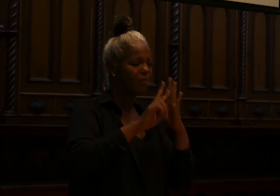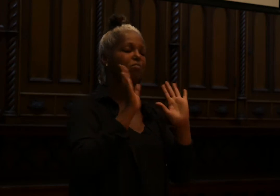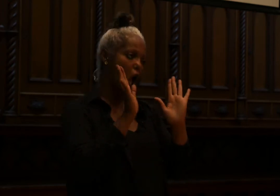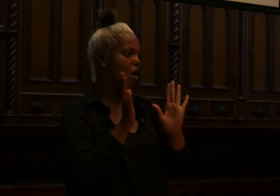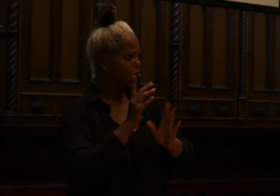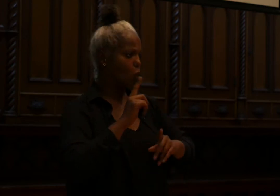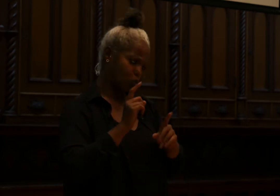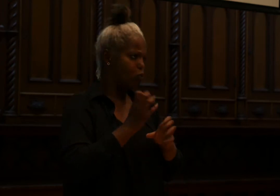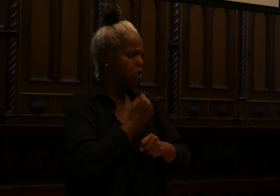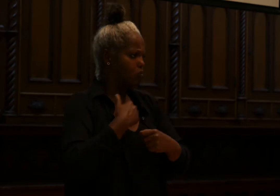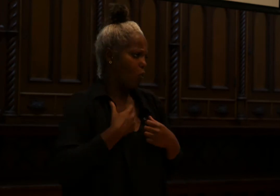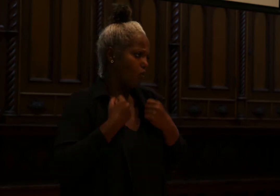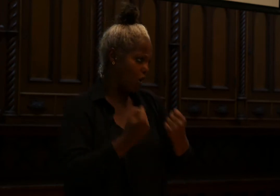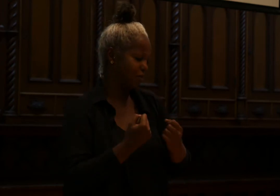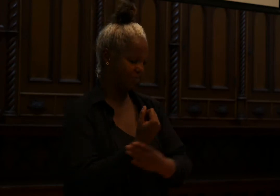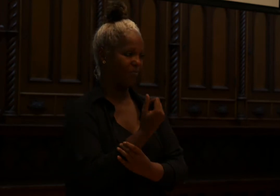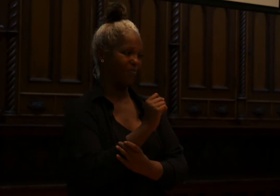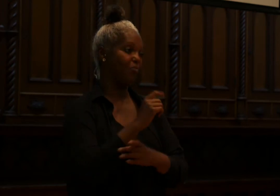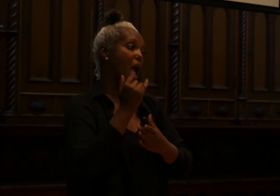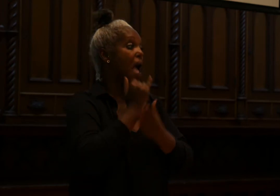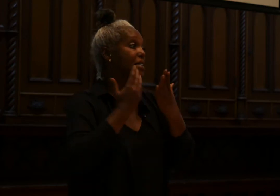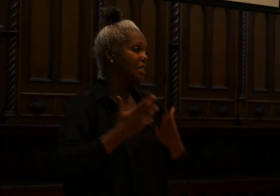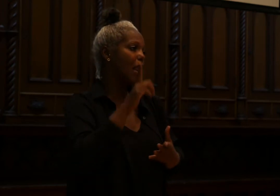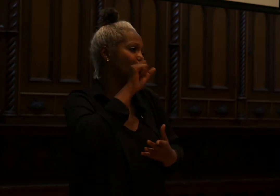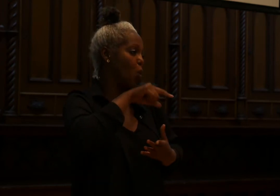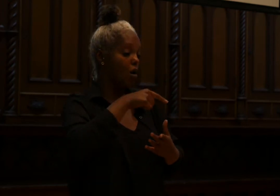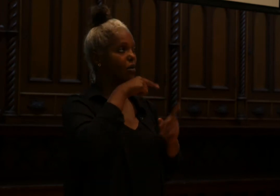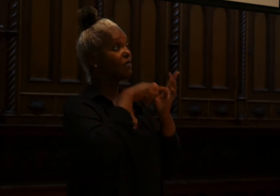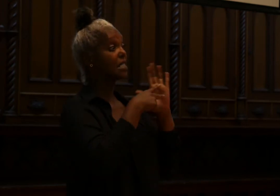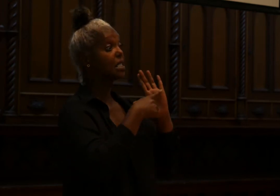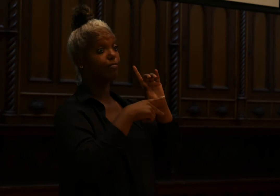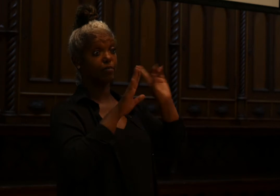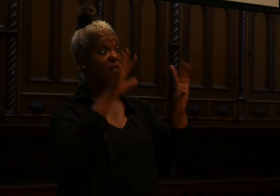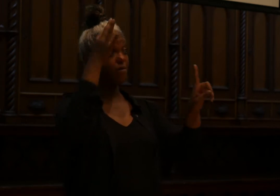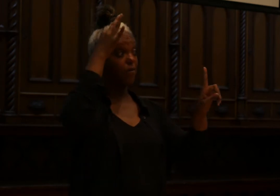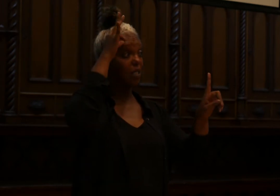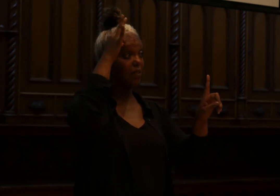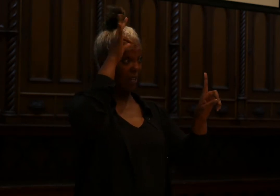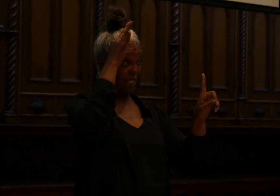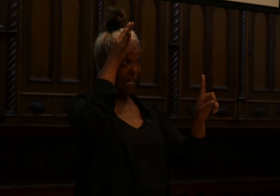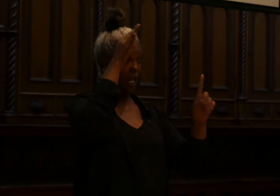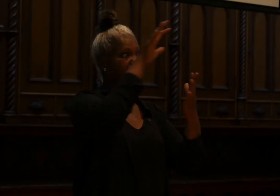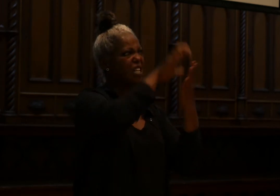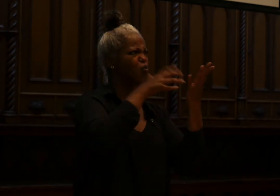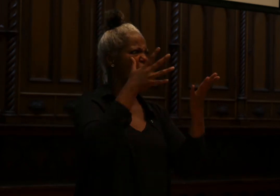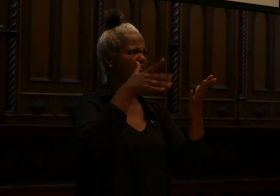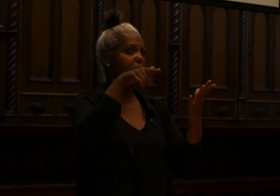la lecture de poèmes. Je crois que ça va aller. Donc, je vais profiter de faire la lecture des